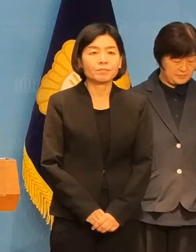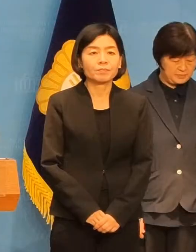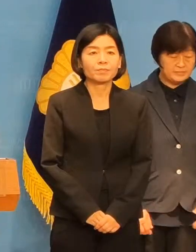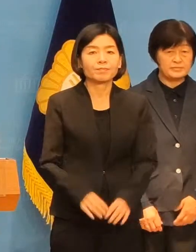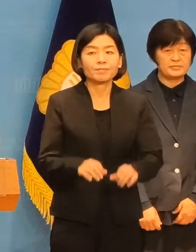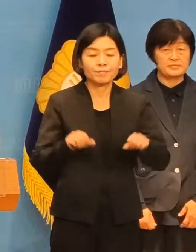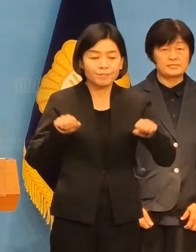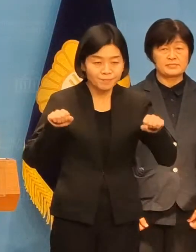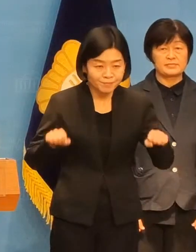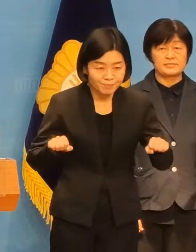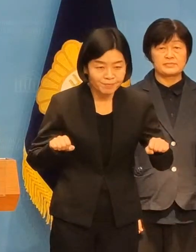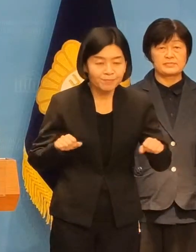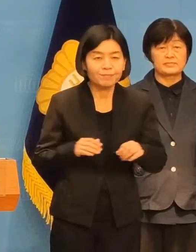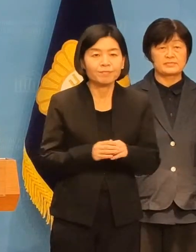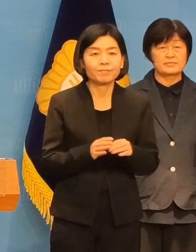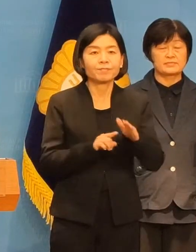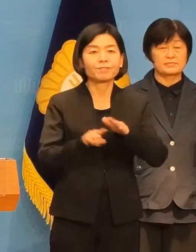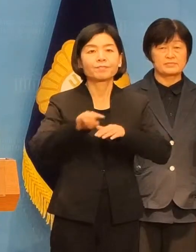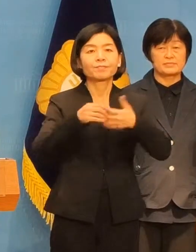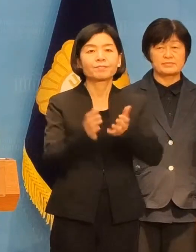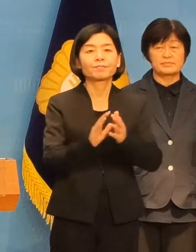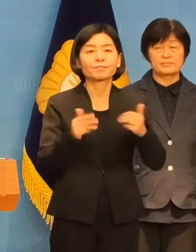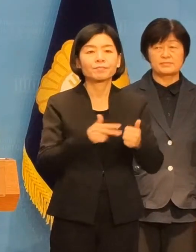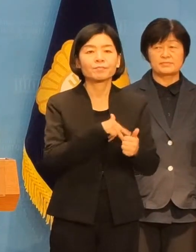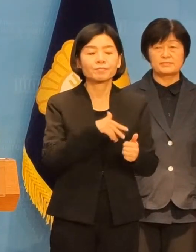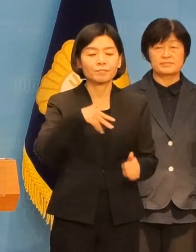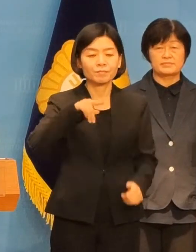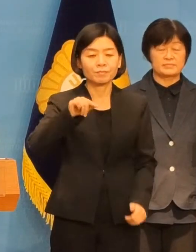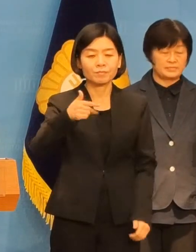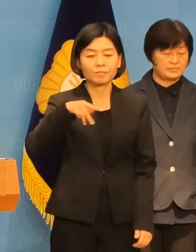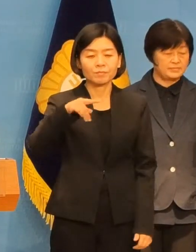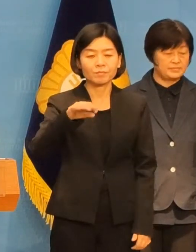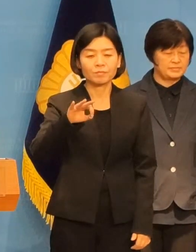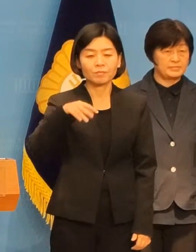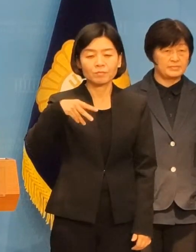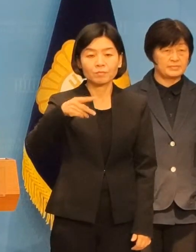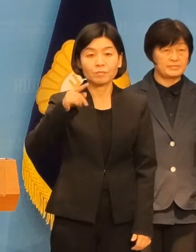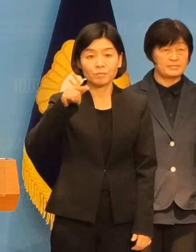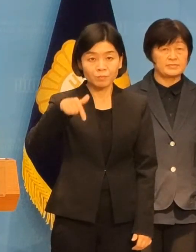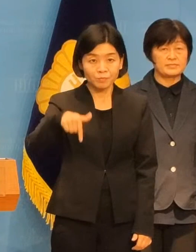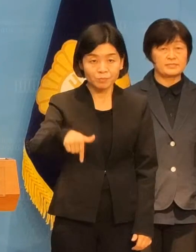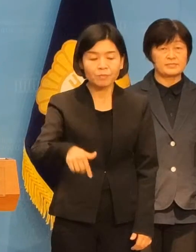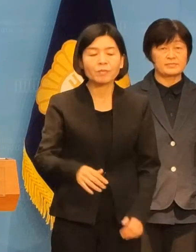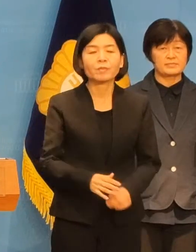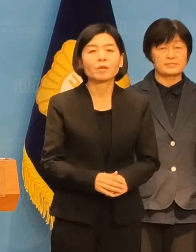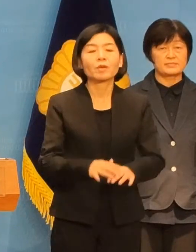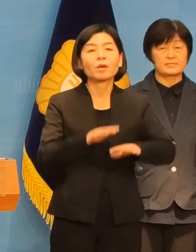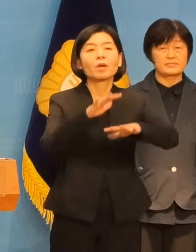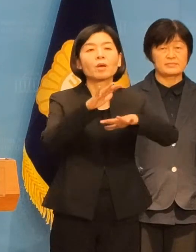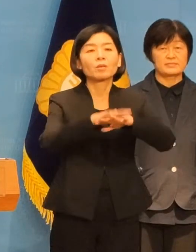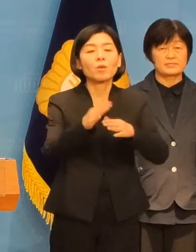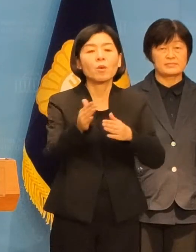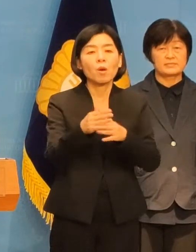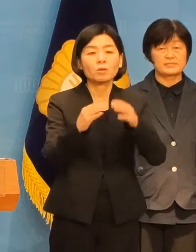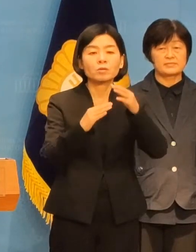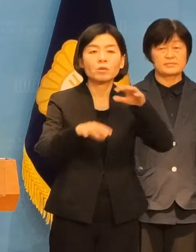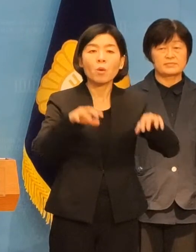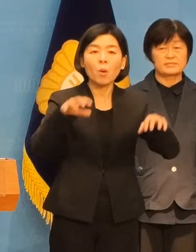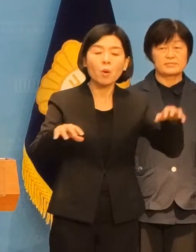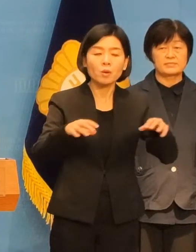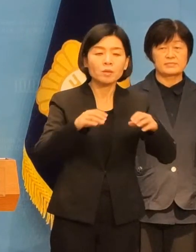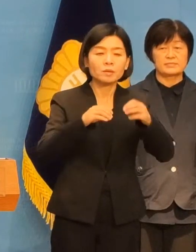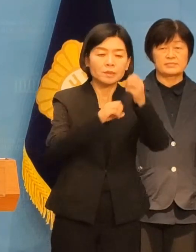네, 안녕하십니까. 진보당 국회의원 전정덕입니다. 오늘은 농어촌 기본소득 관련해서